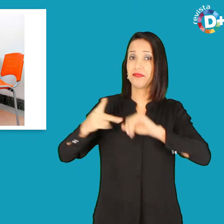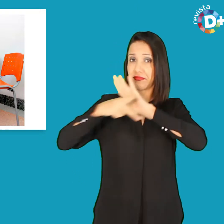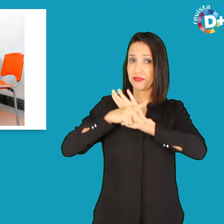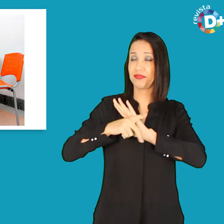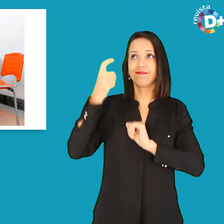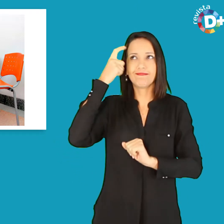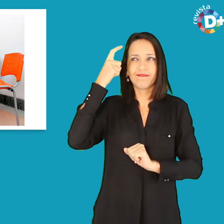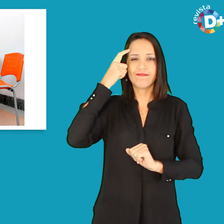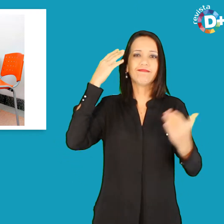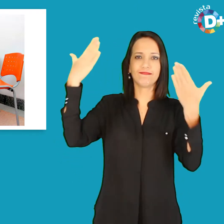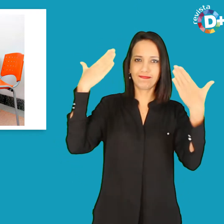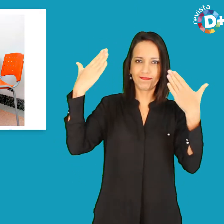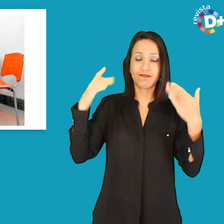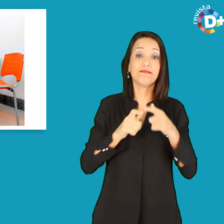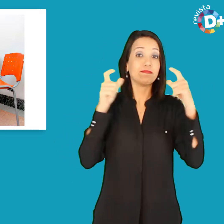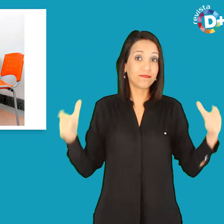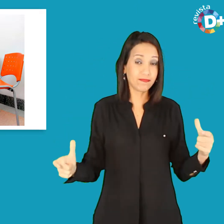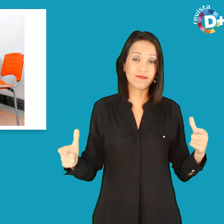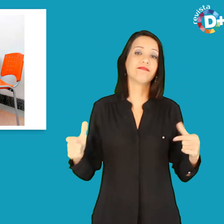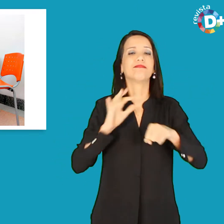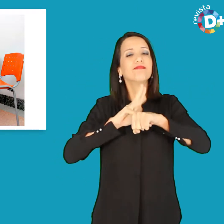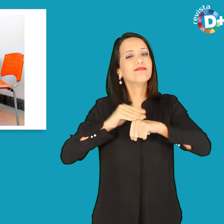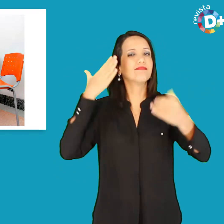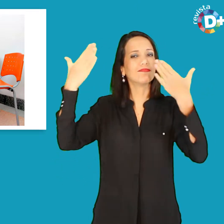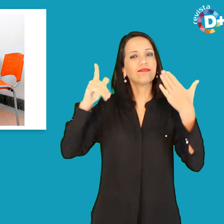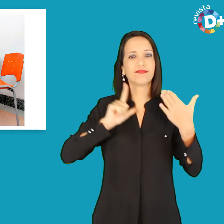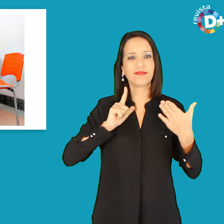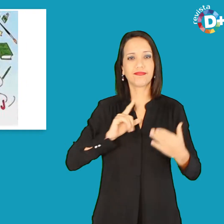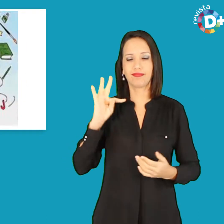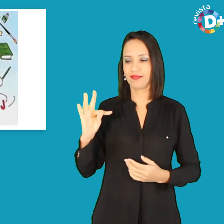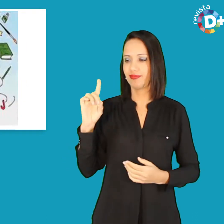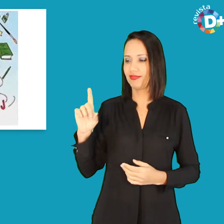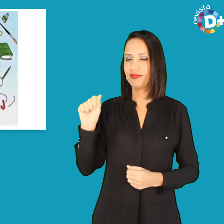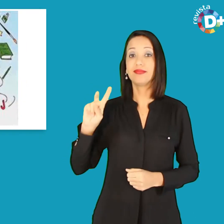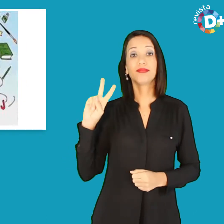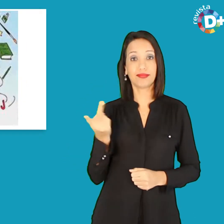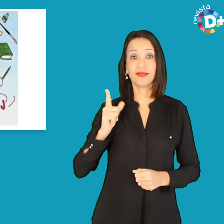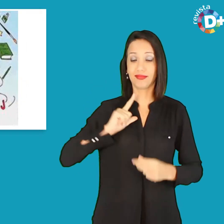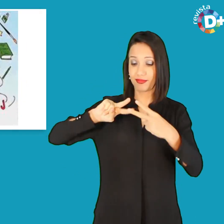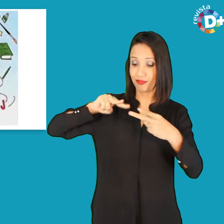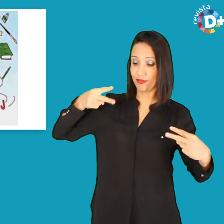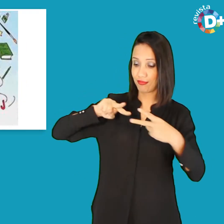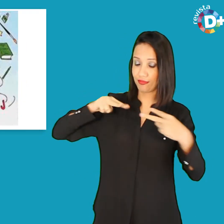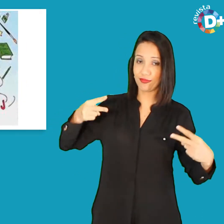conta que, como a maioria das doenças psiquiátricas, o TDAH tem uma carga genética e outra ambiental.